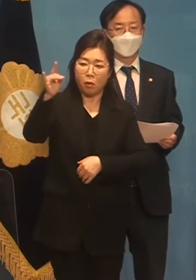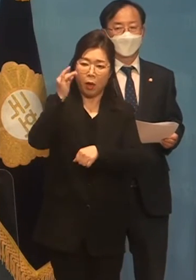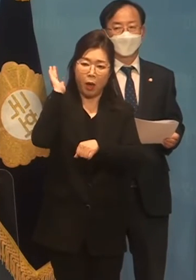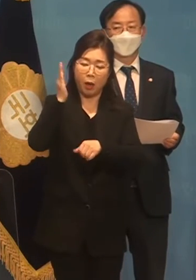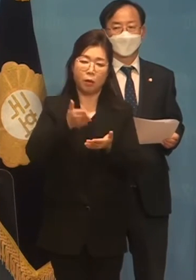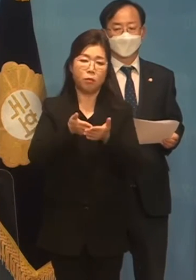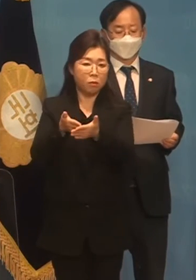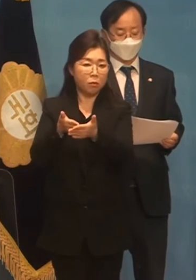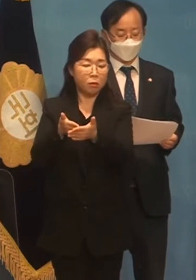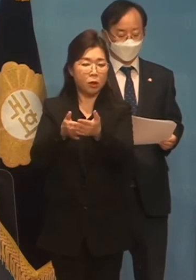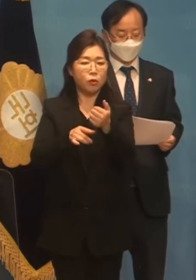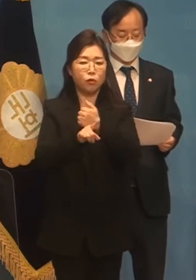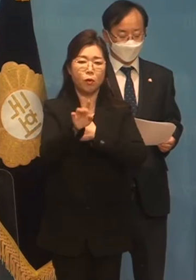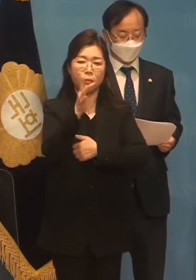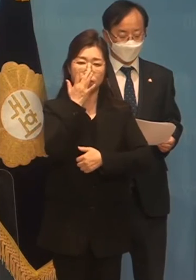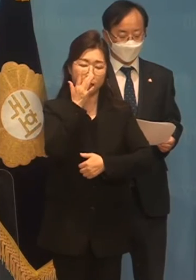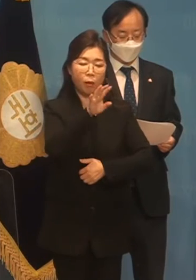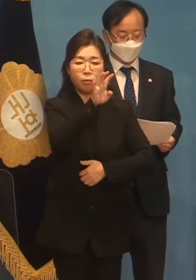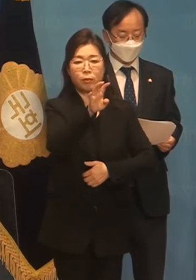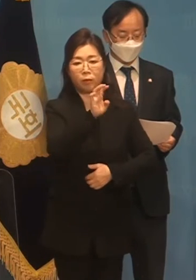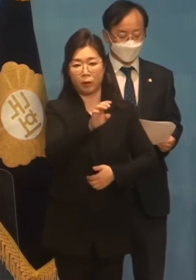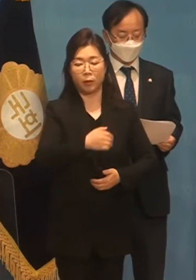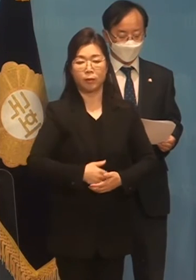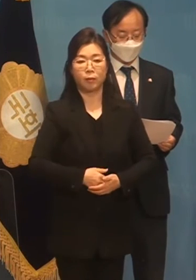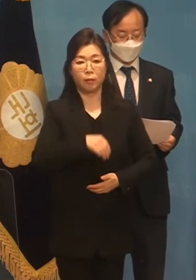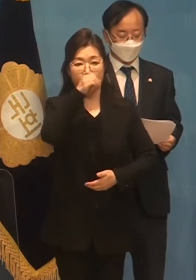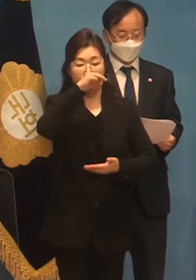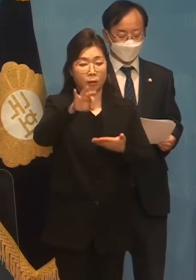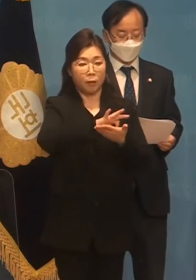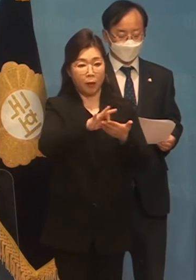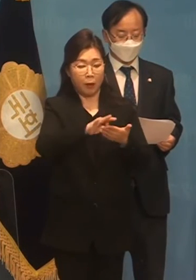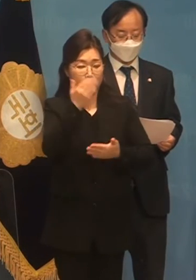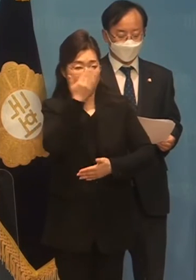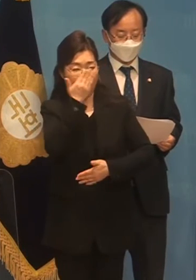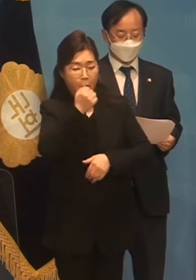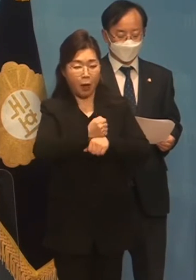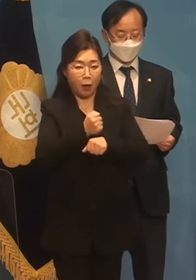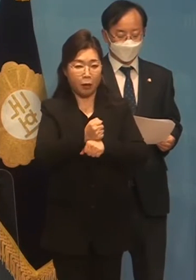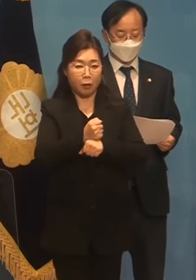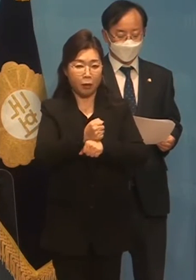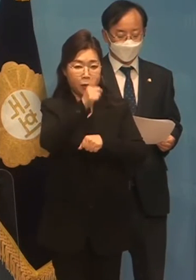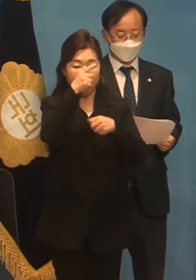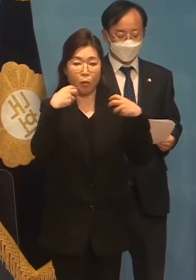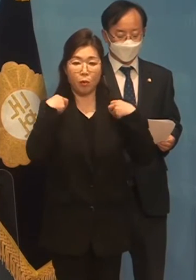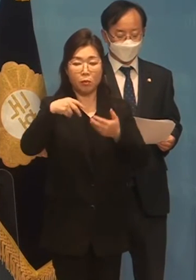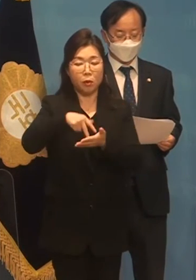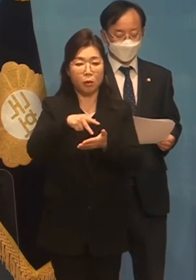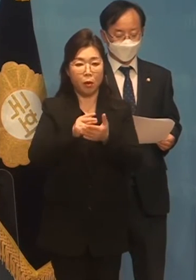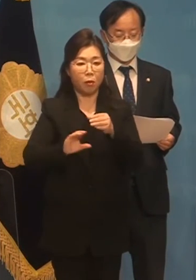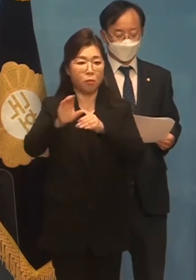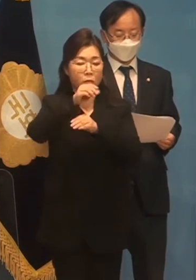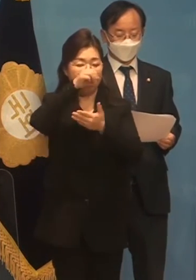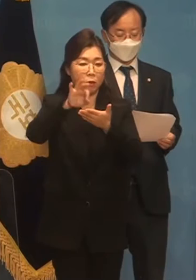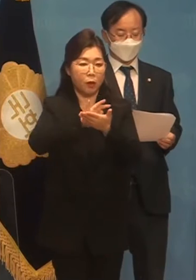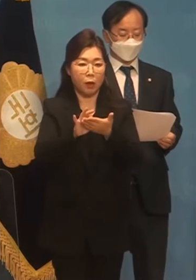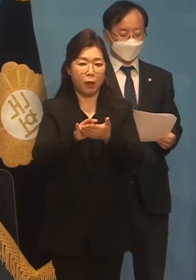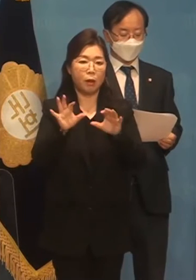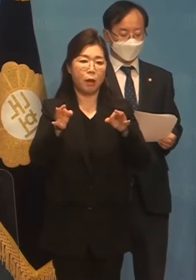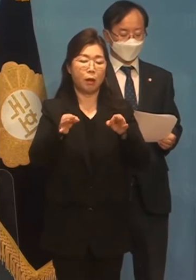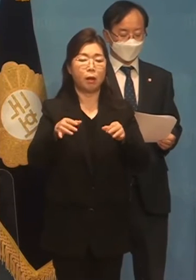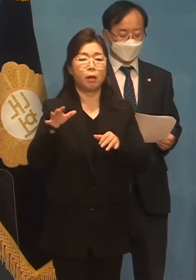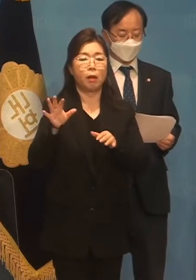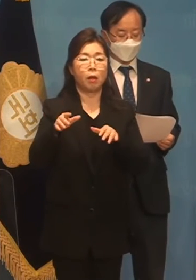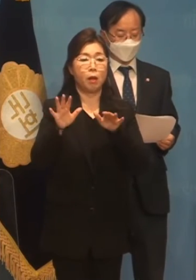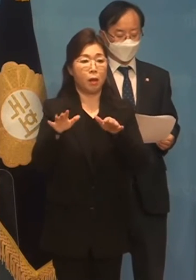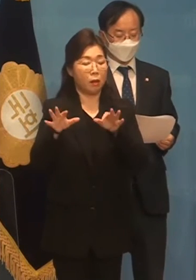모르겠습니다. 재정 건전성을 근거학적으로 여기는 재정당국이 추경에 따른 국채 발행을